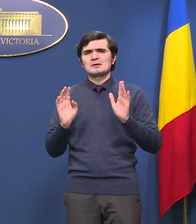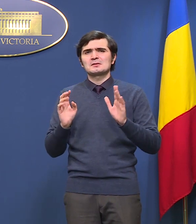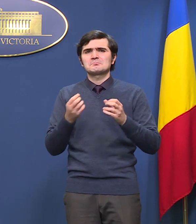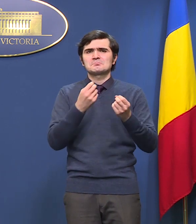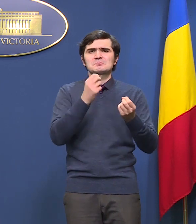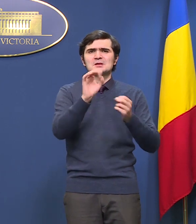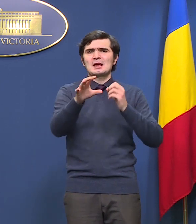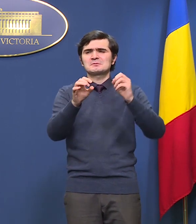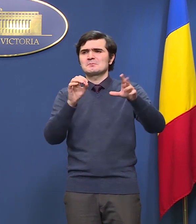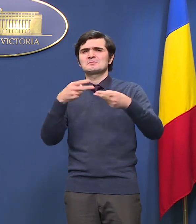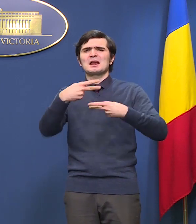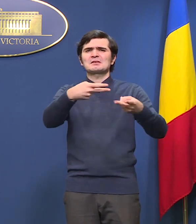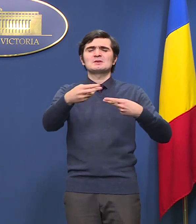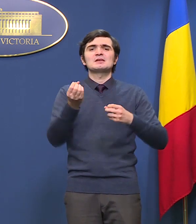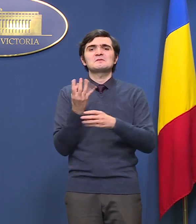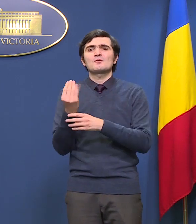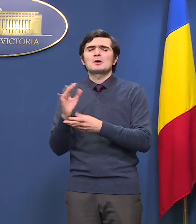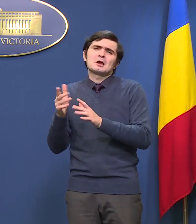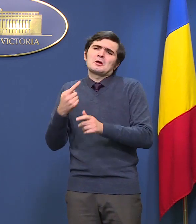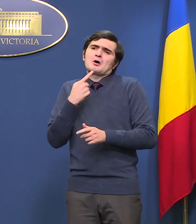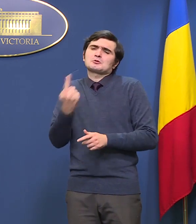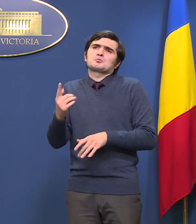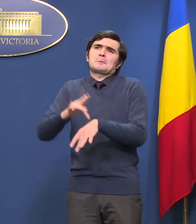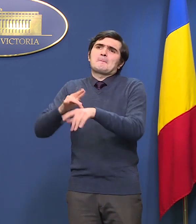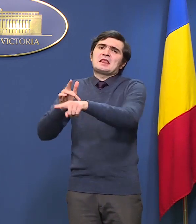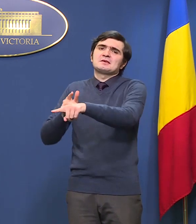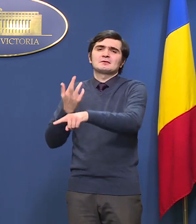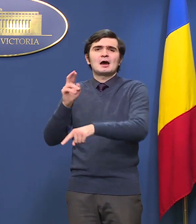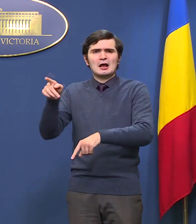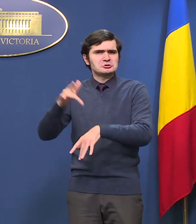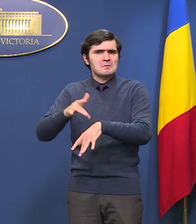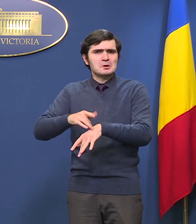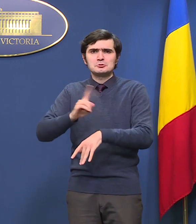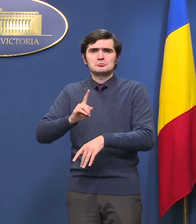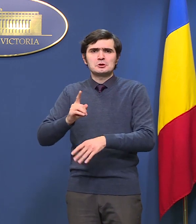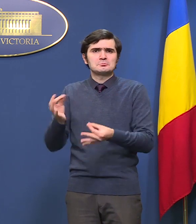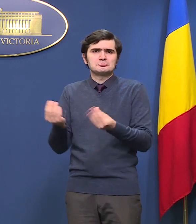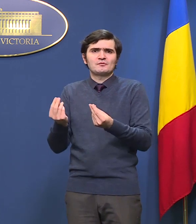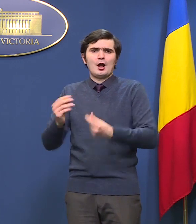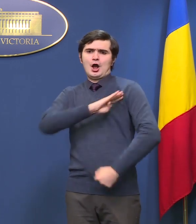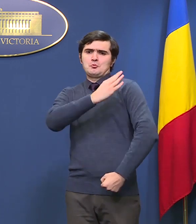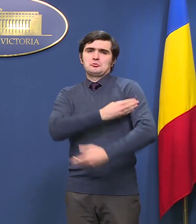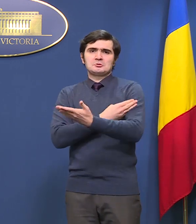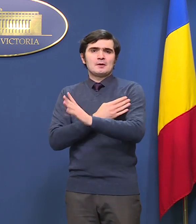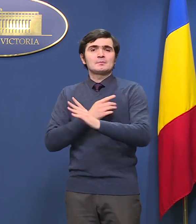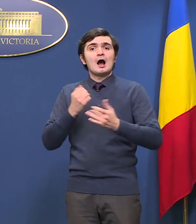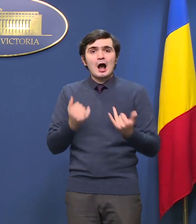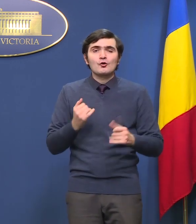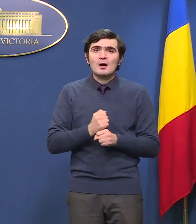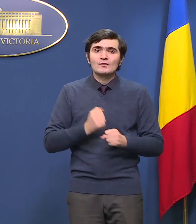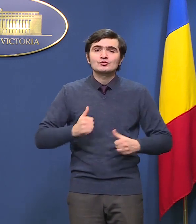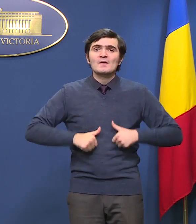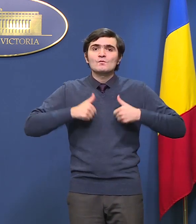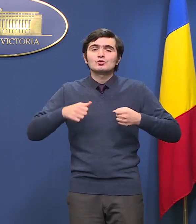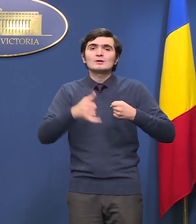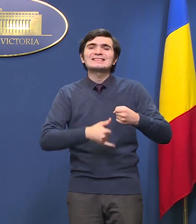transmiteți informații care pot să vină din gura unui medic, dar un medic nu e neapărat o autoritate. Se fac eforturi la nivel internațional și de la